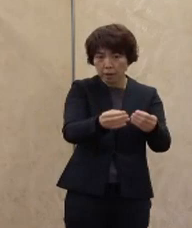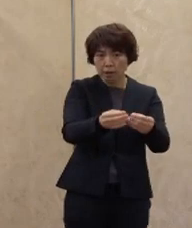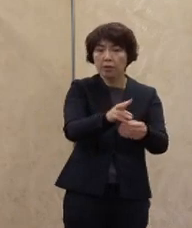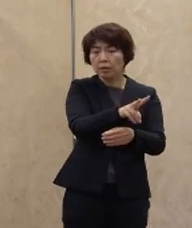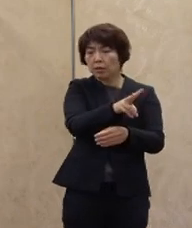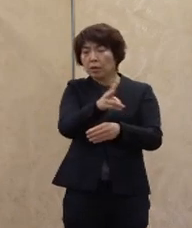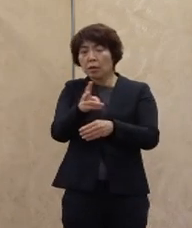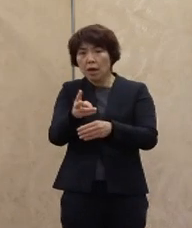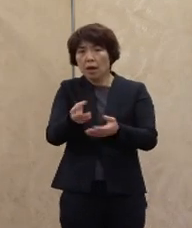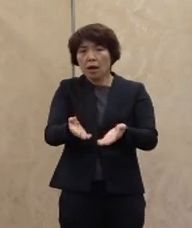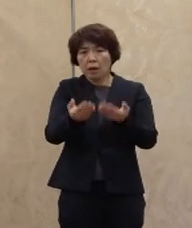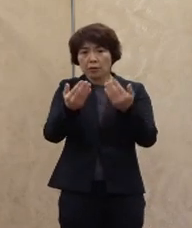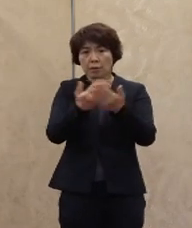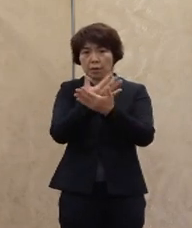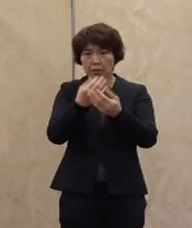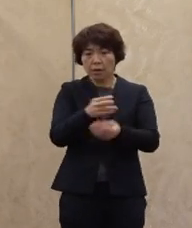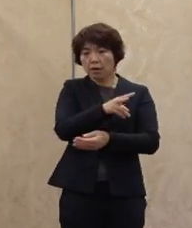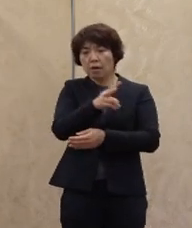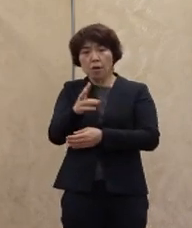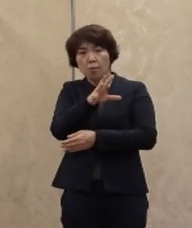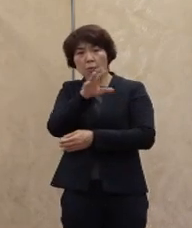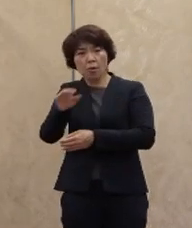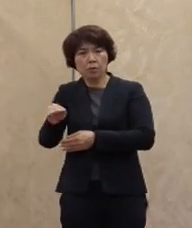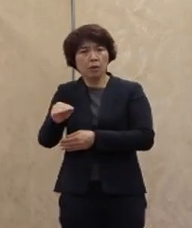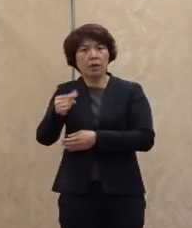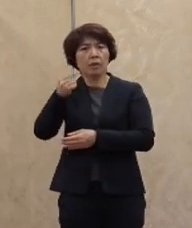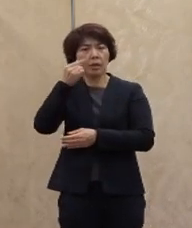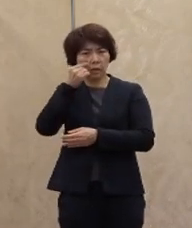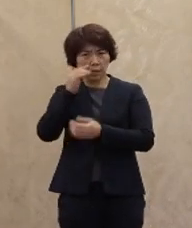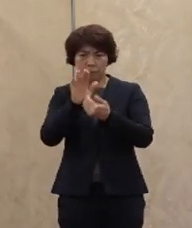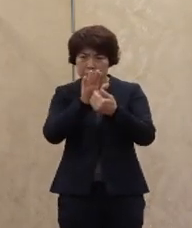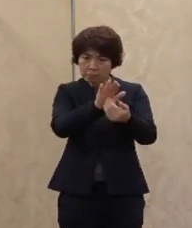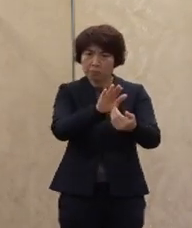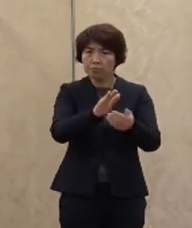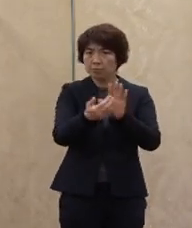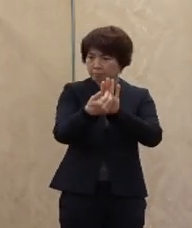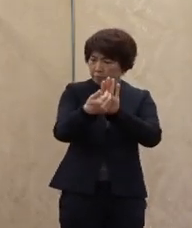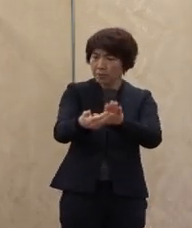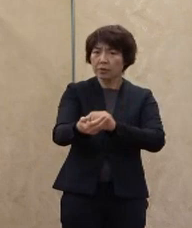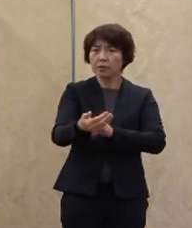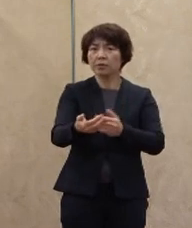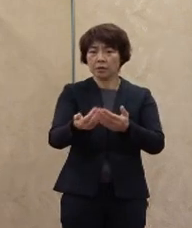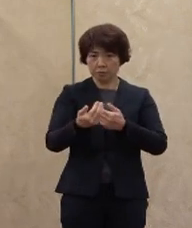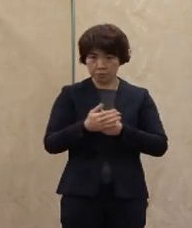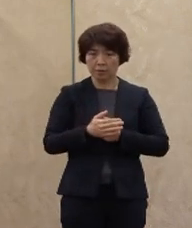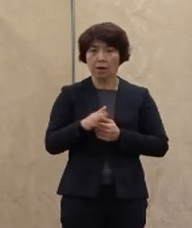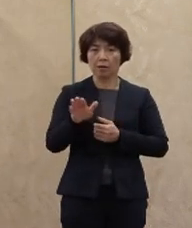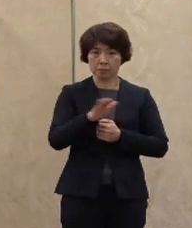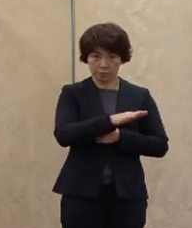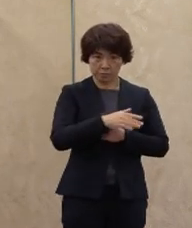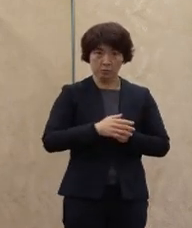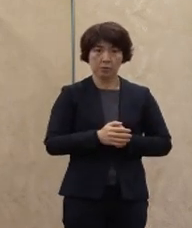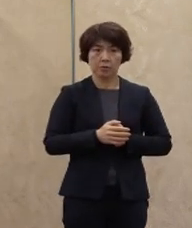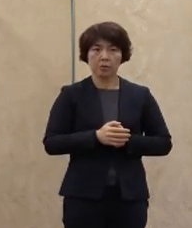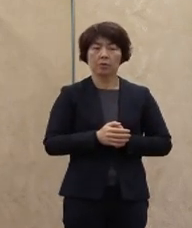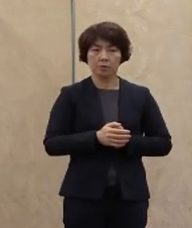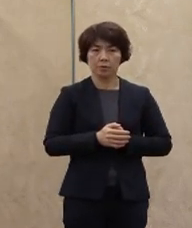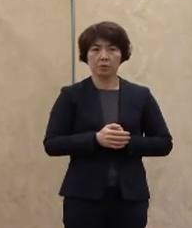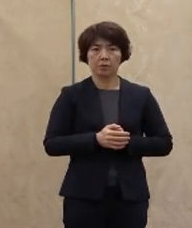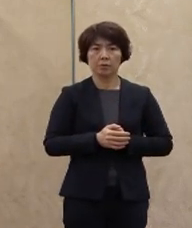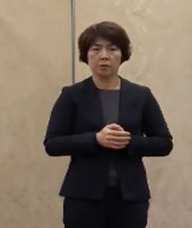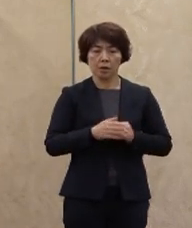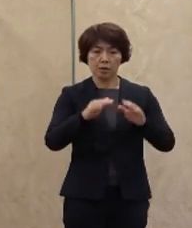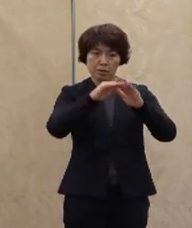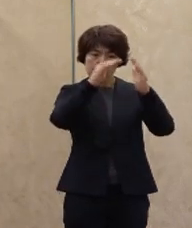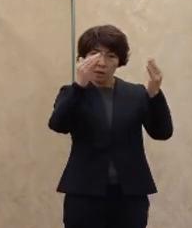の病院が受けない、やっぱりそれはコロナの応用というところもあるので、そういったところで全体の重症の治療をしてくださいというわけではありませんが、